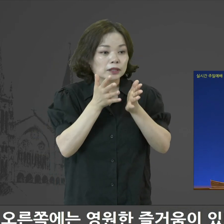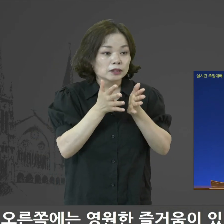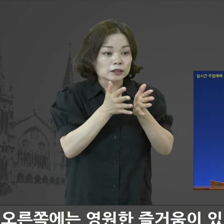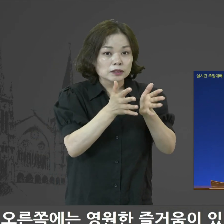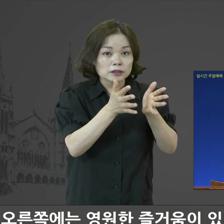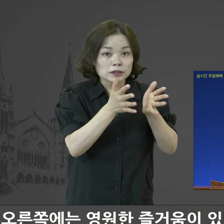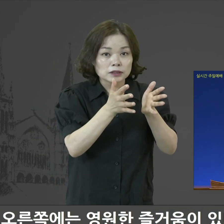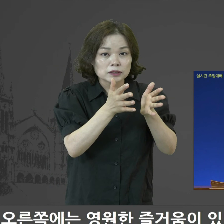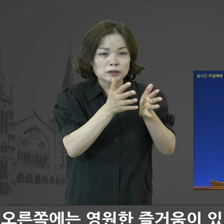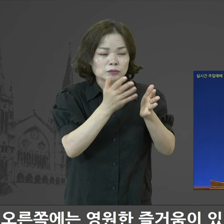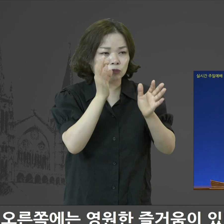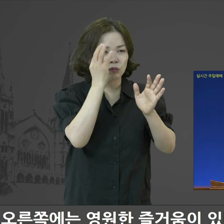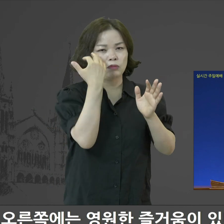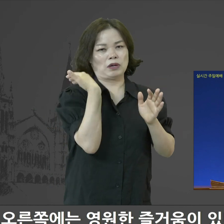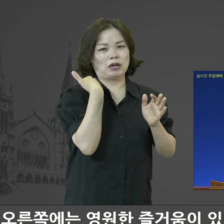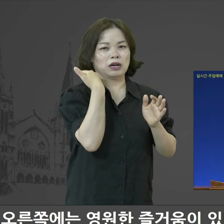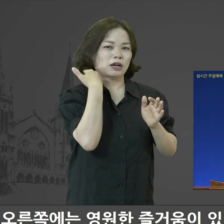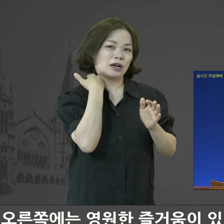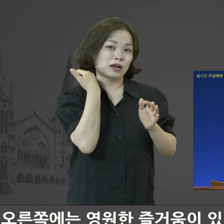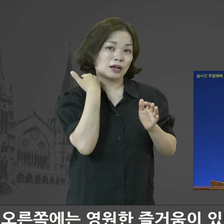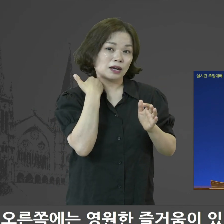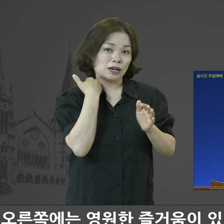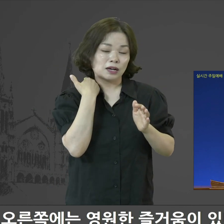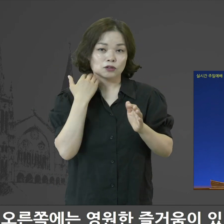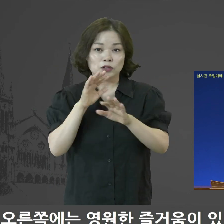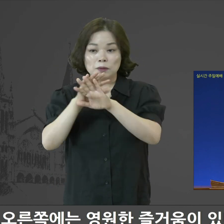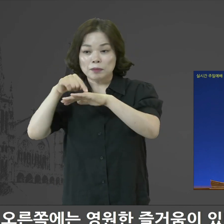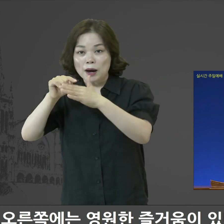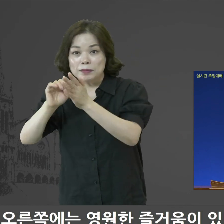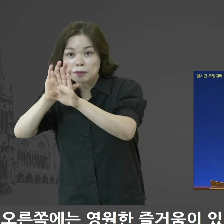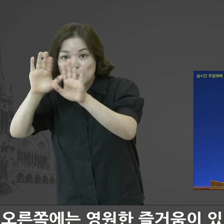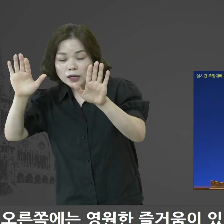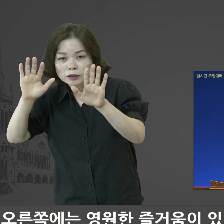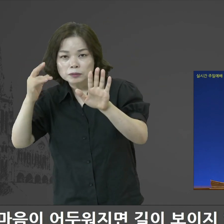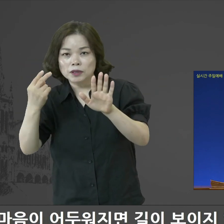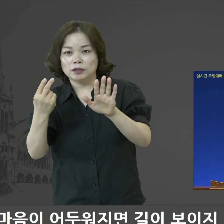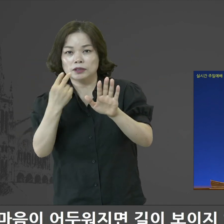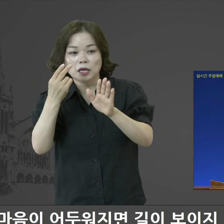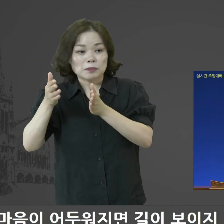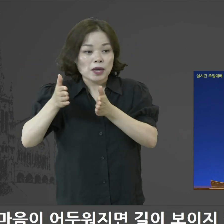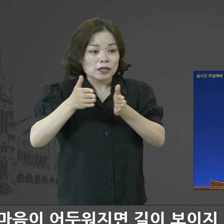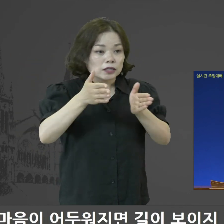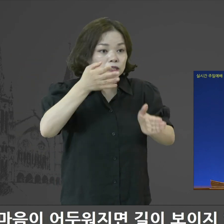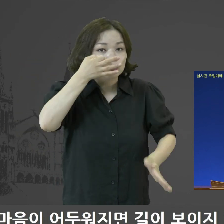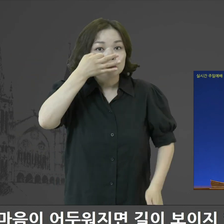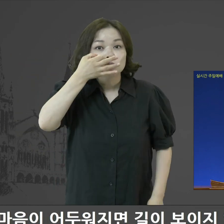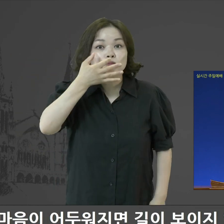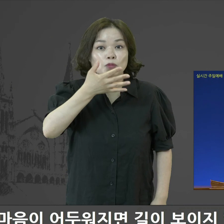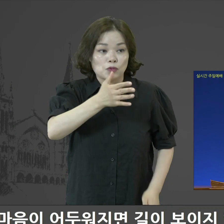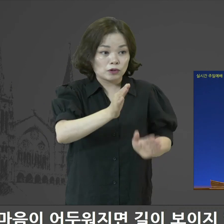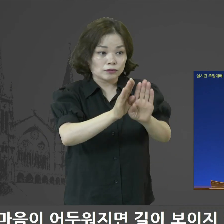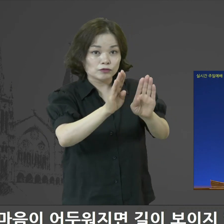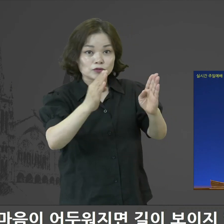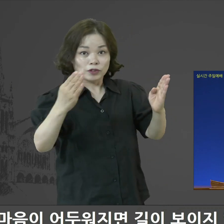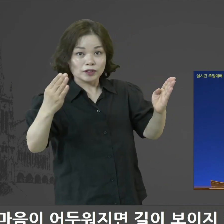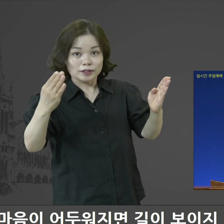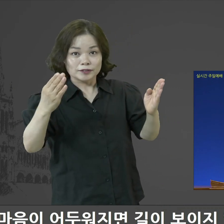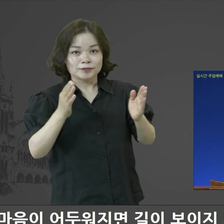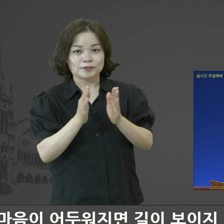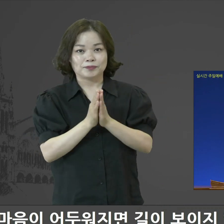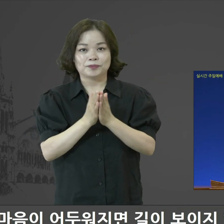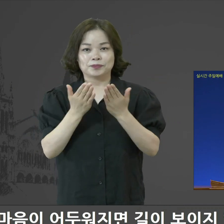마음이 밝아지면 길이 보이는 겁니다. 어떤 길이 보입니까? 생명의 길이 보입니다.